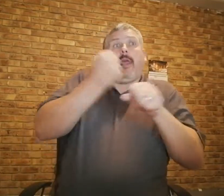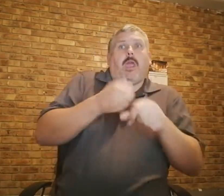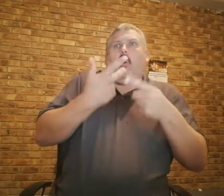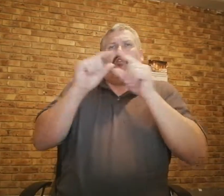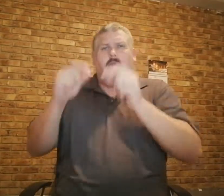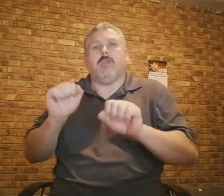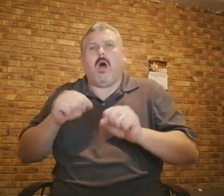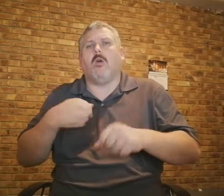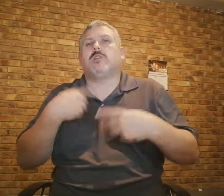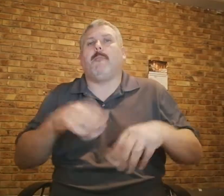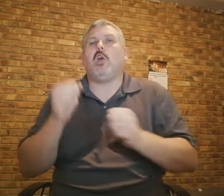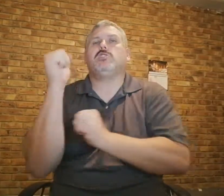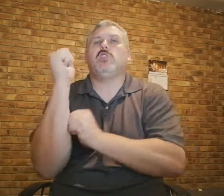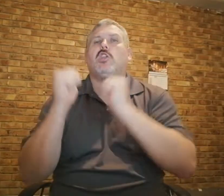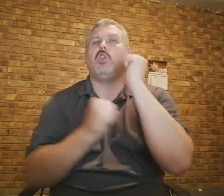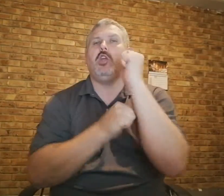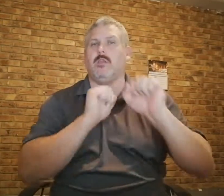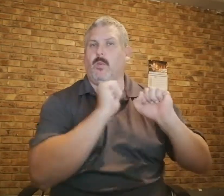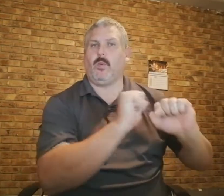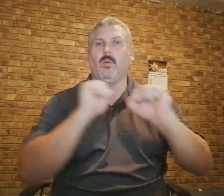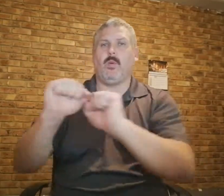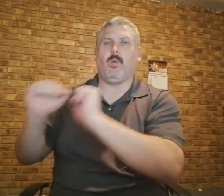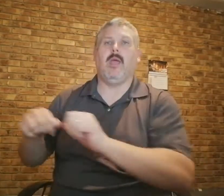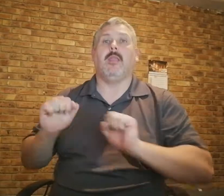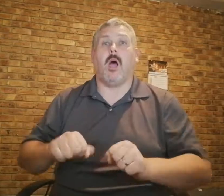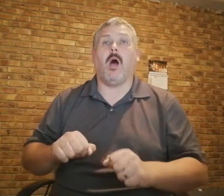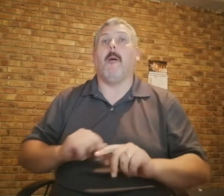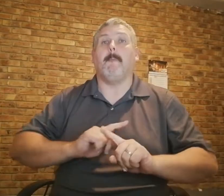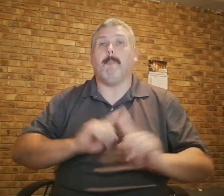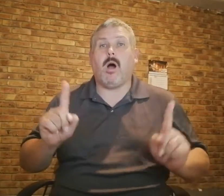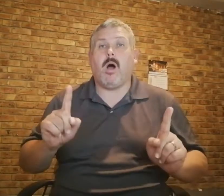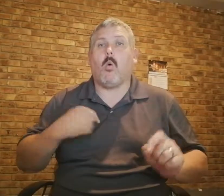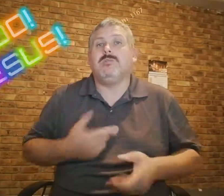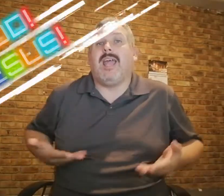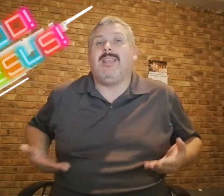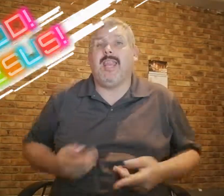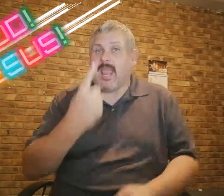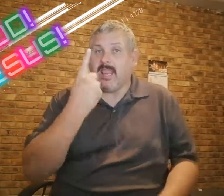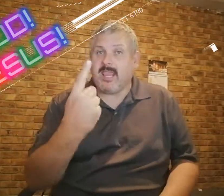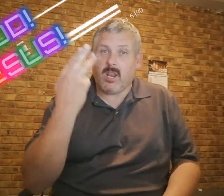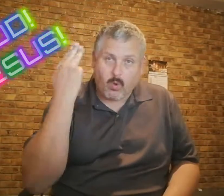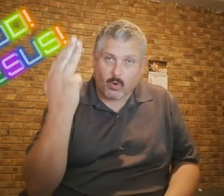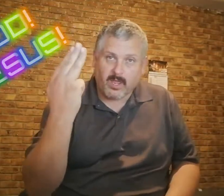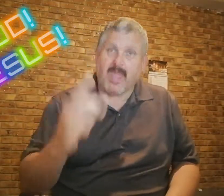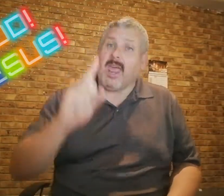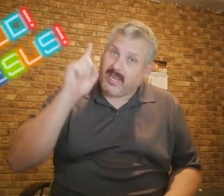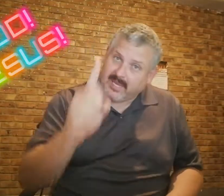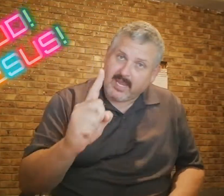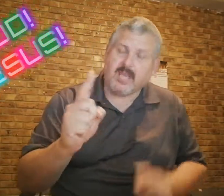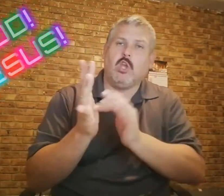NG, of, ja, ons gebeur, sterties. Ja, maar, ons dien, EEN God, EEN